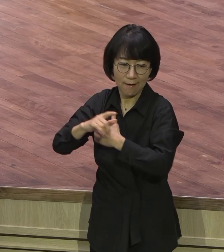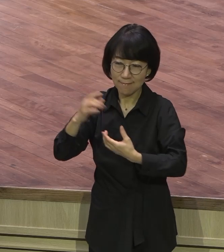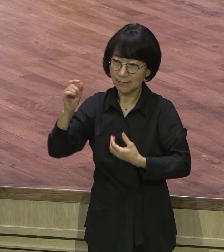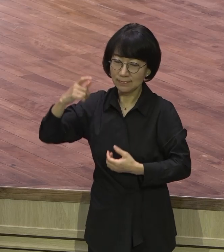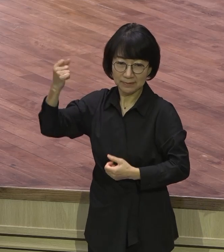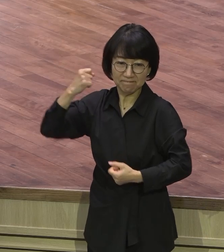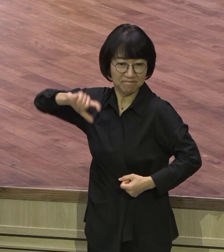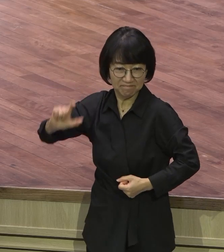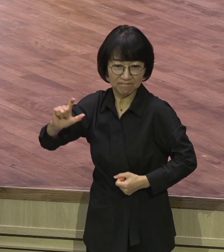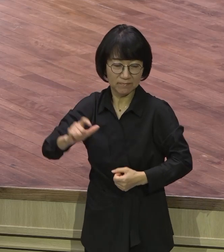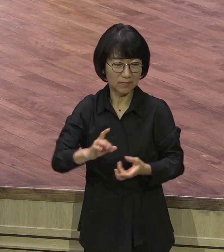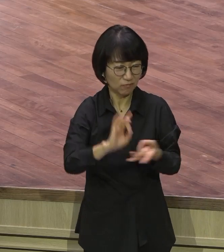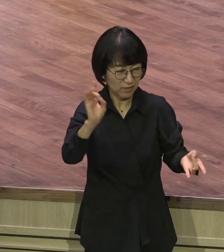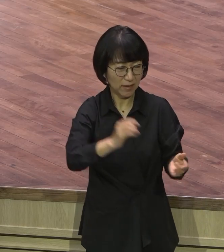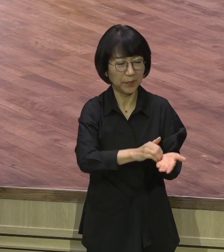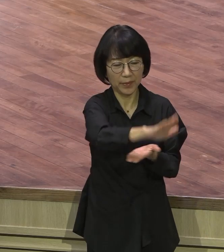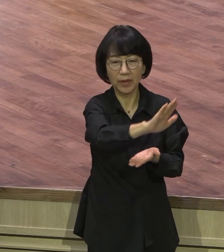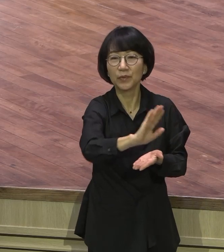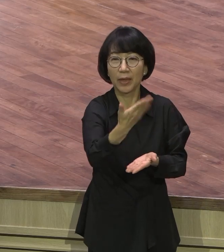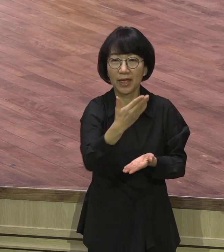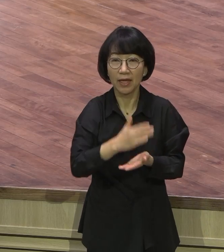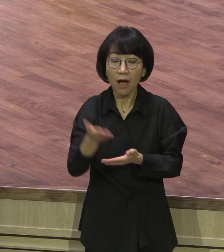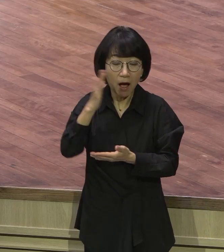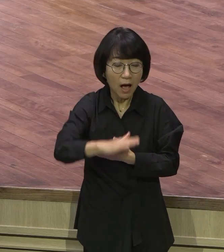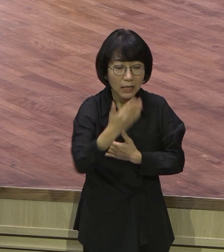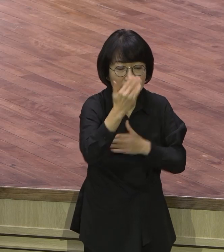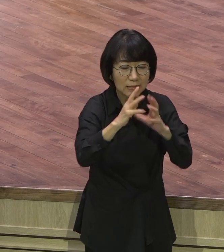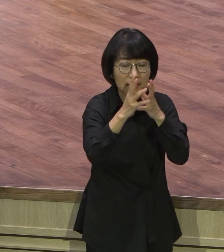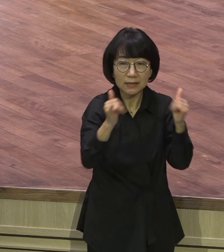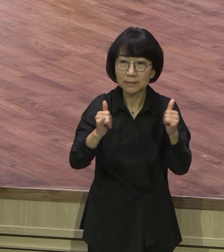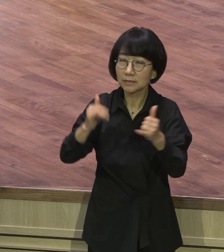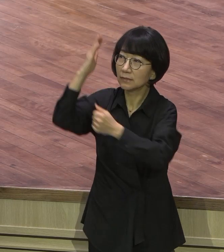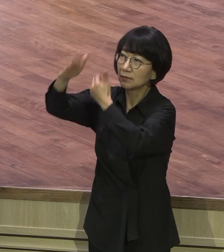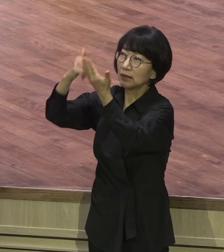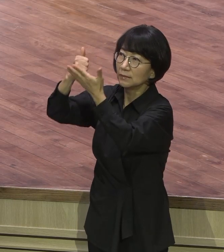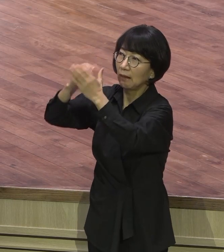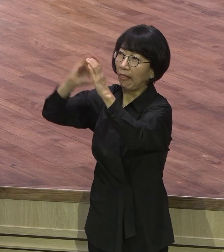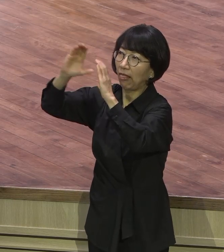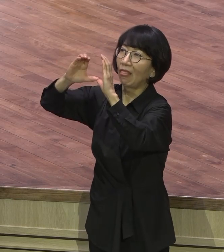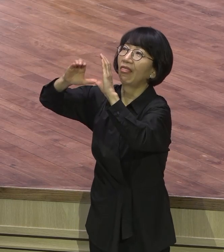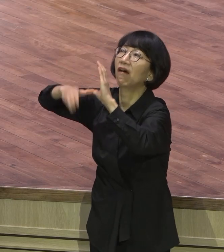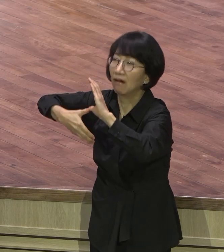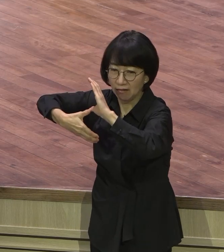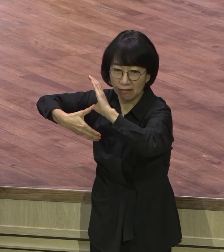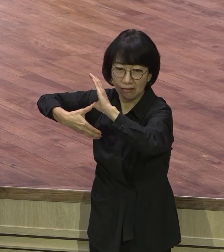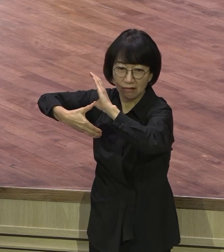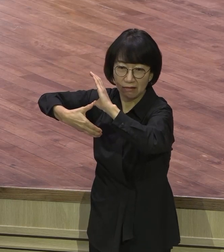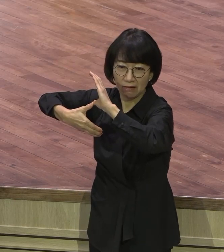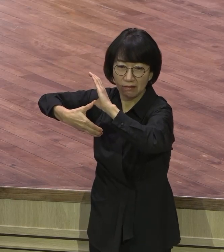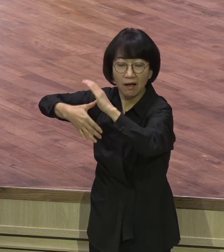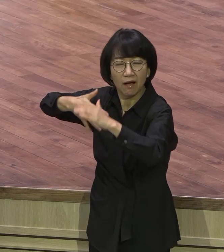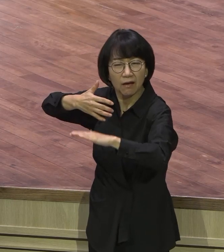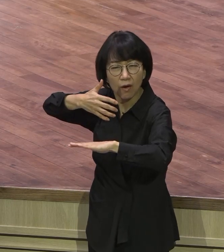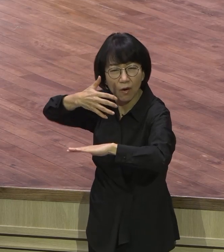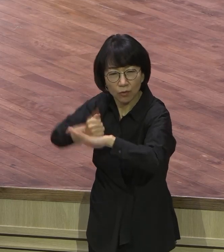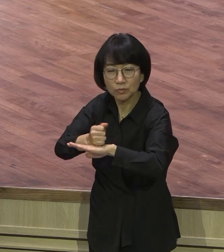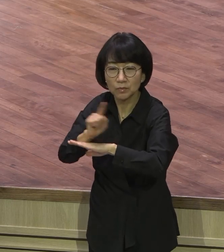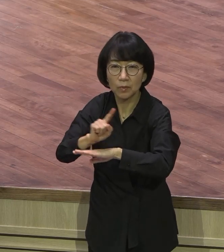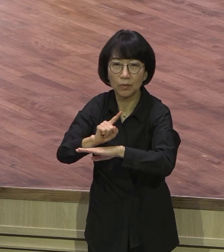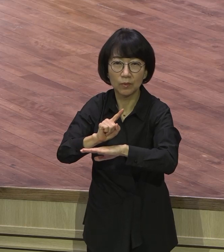불통의 삶을 살았어요. 소통 아니 불통이. 그러니까 나타난 결과가 뭐냐?